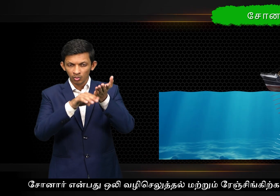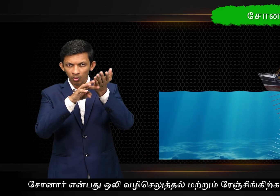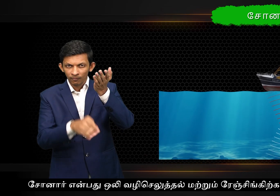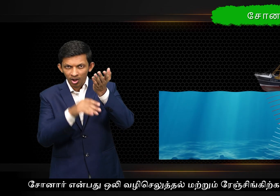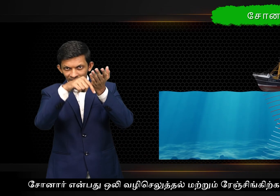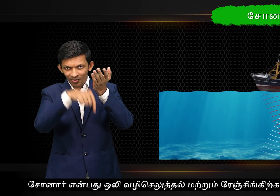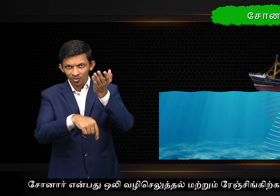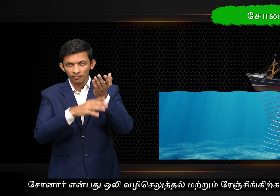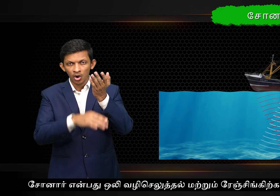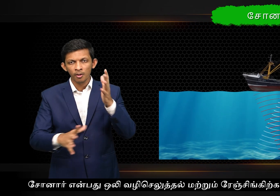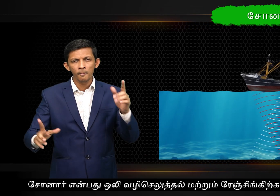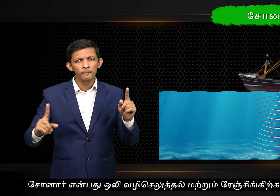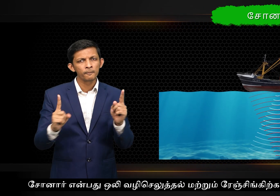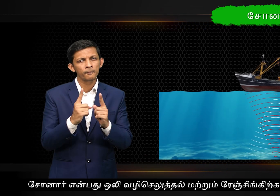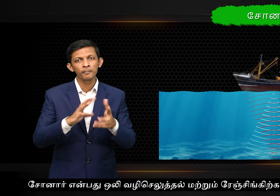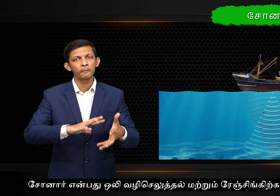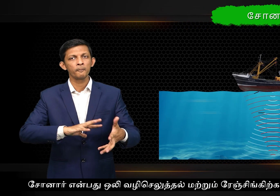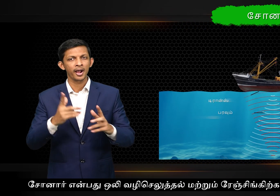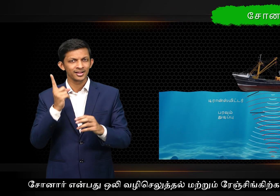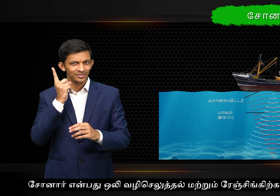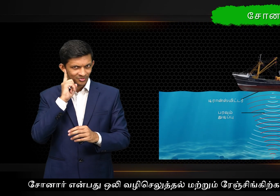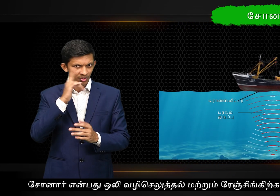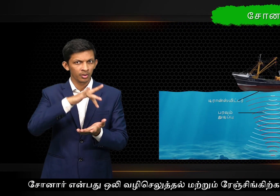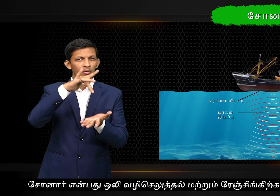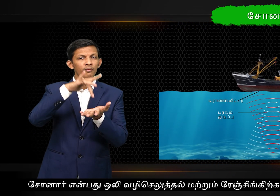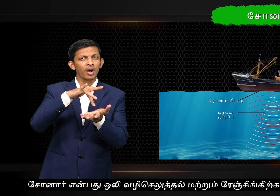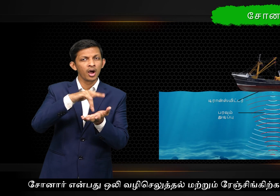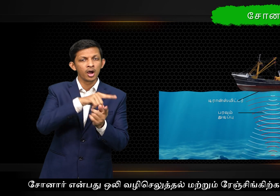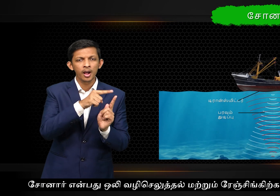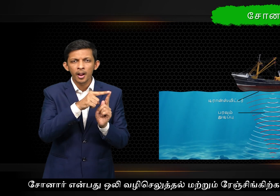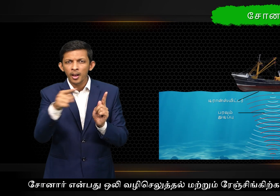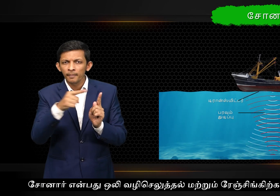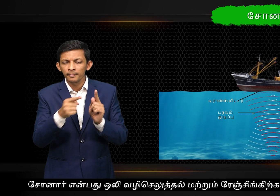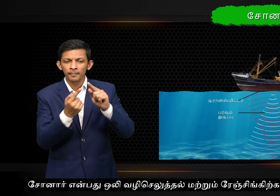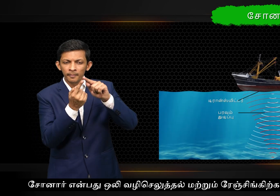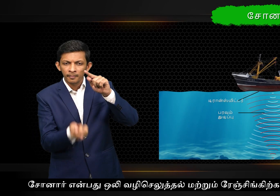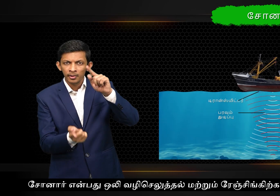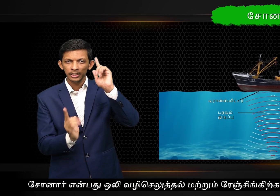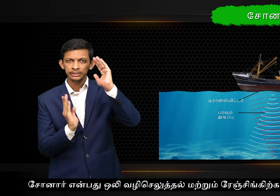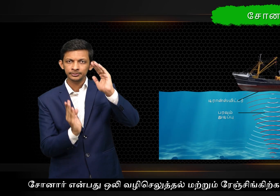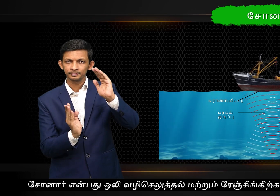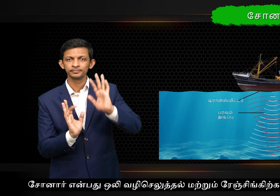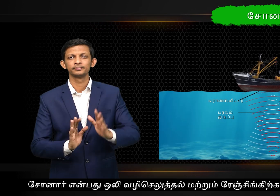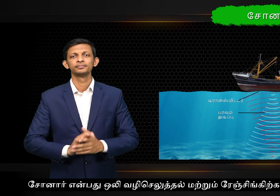சோனார் என்பது ஒலி வழி செலுத்தல் மற்றும் ரேஞ்சிங்கிற்கான குறுகிய வடிவம்.